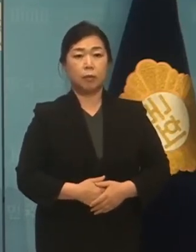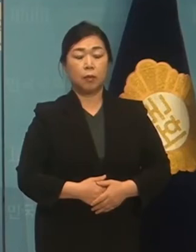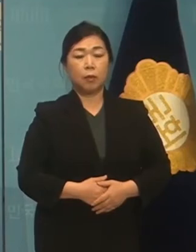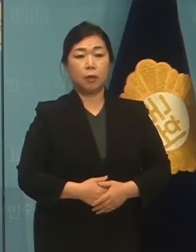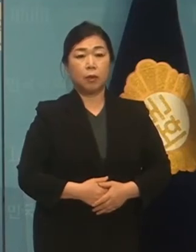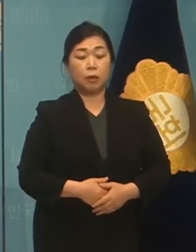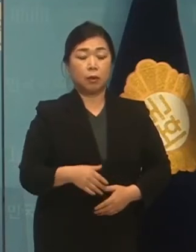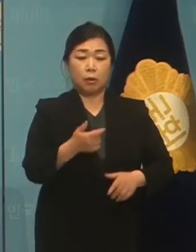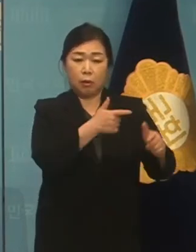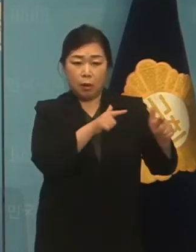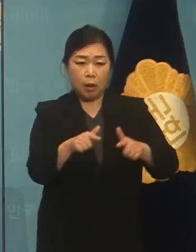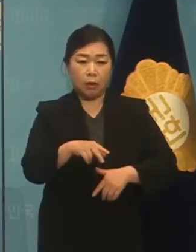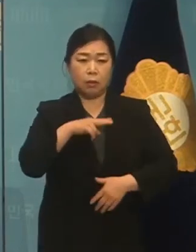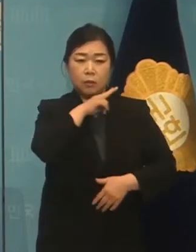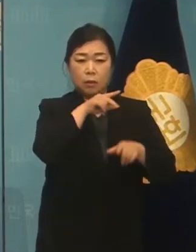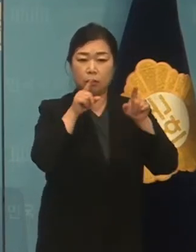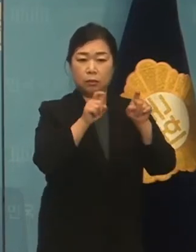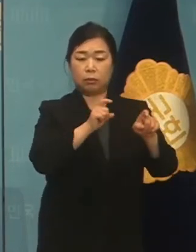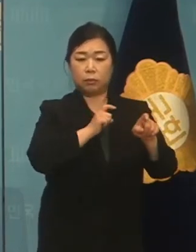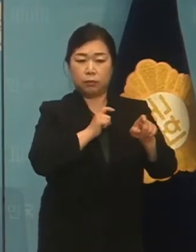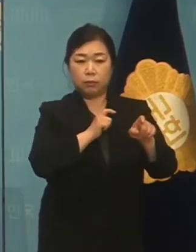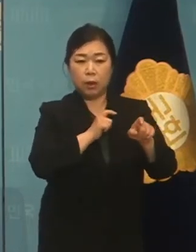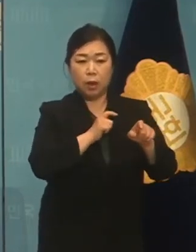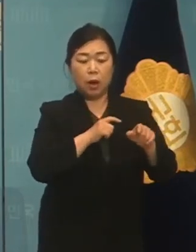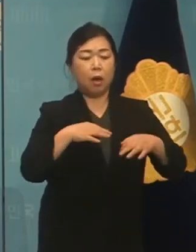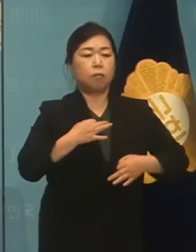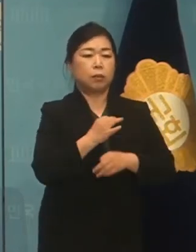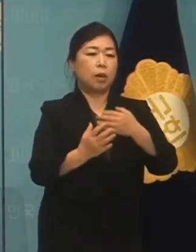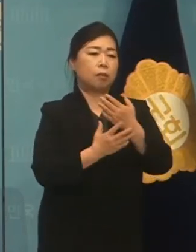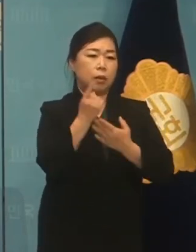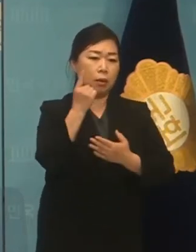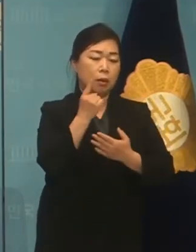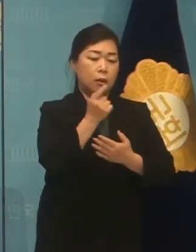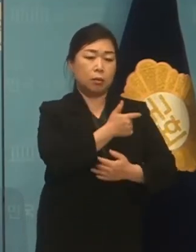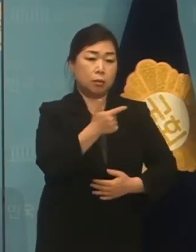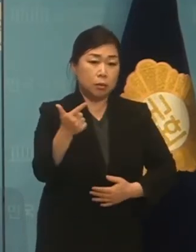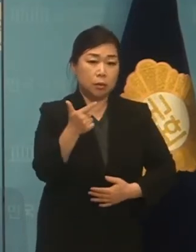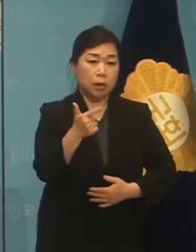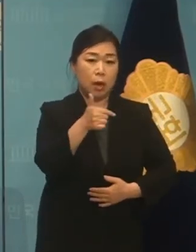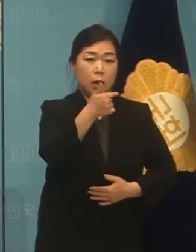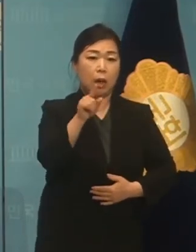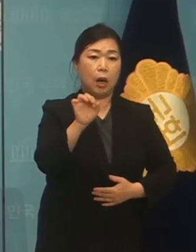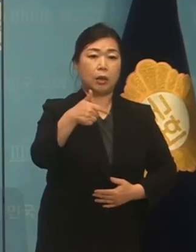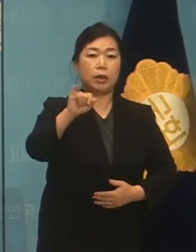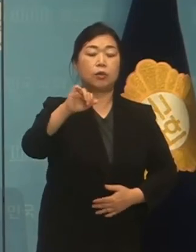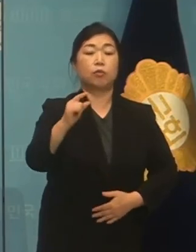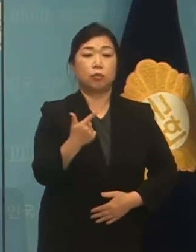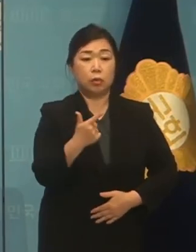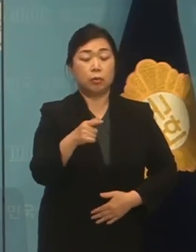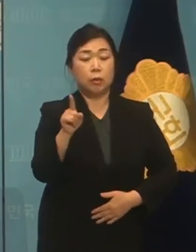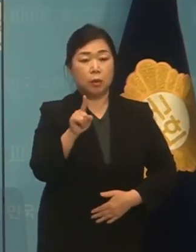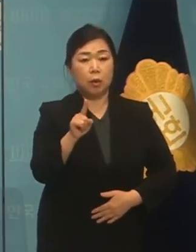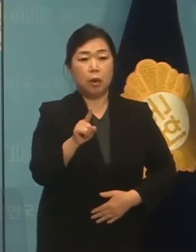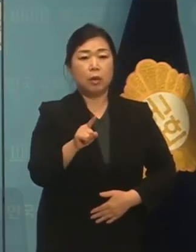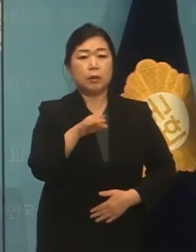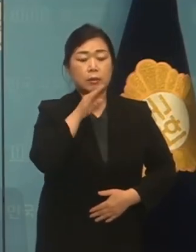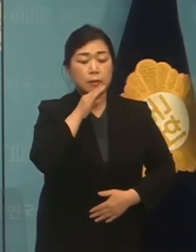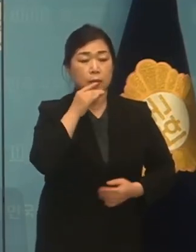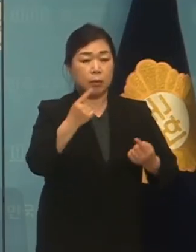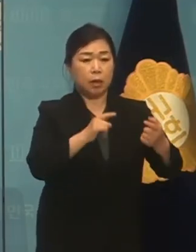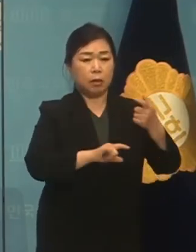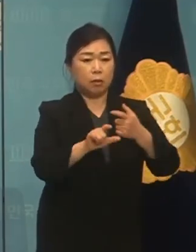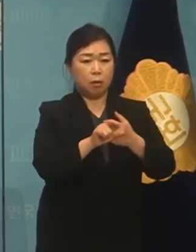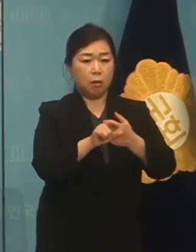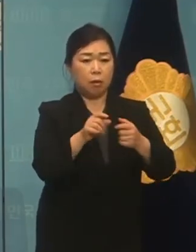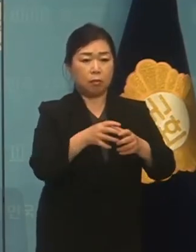연일 온갖 의혹이 터져나오는 비리 종합세트 국민의힘 강기훈 의원이 이번에는 실제보다 부풀려 허위로